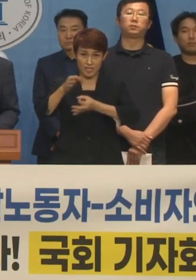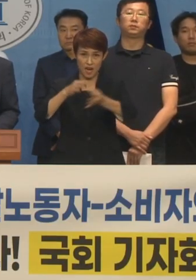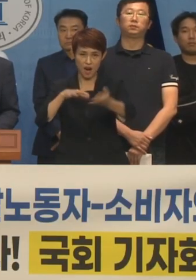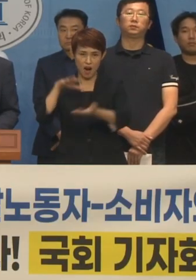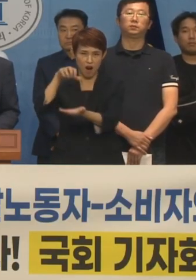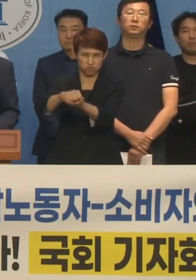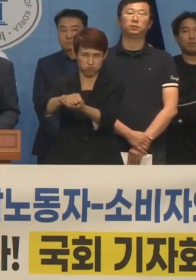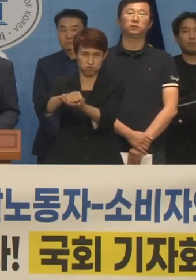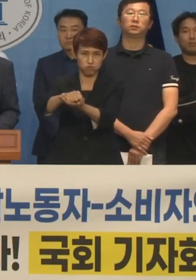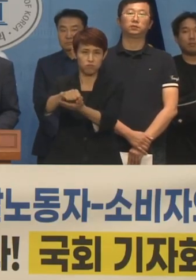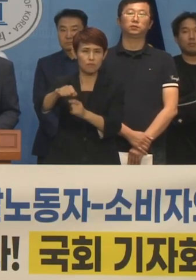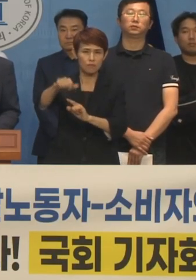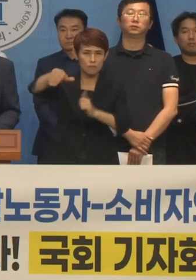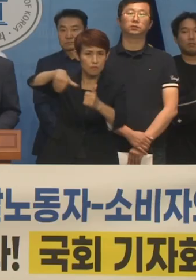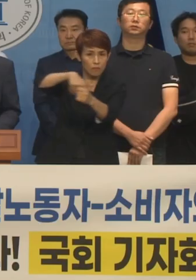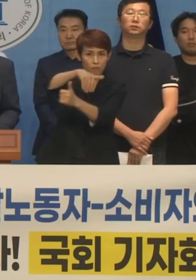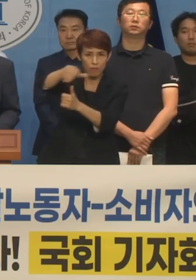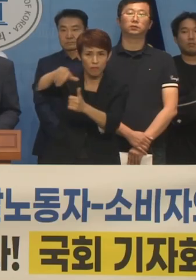있는 플랫폼의